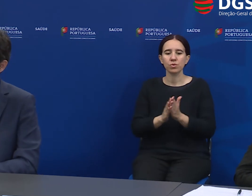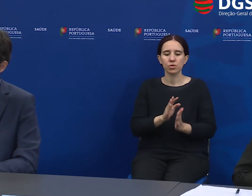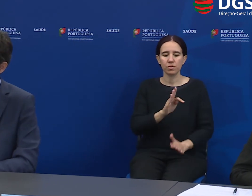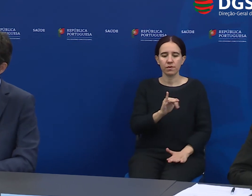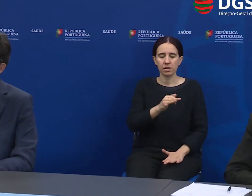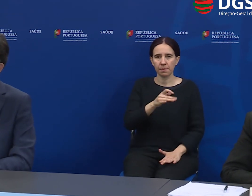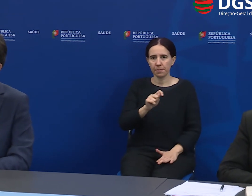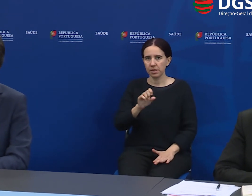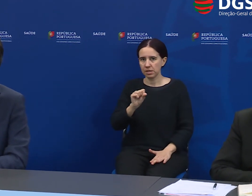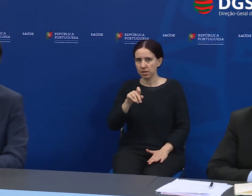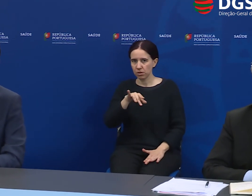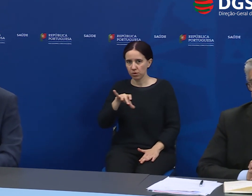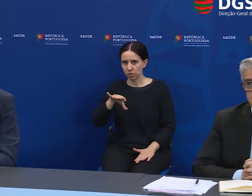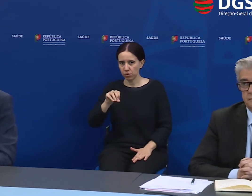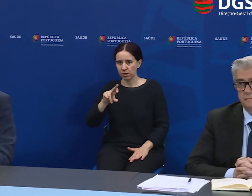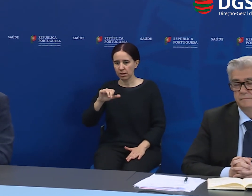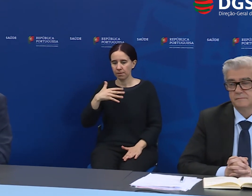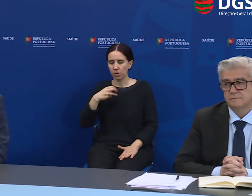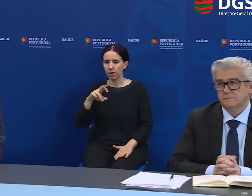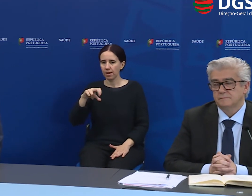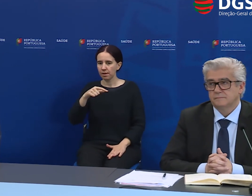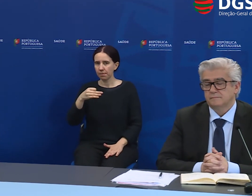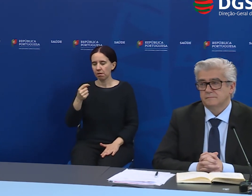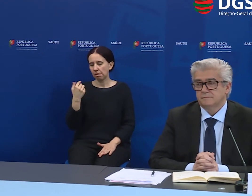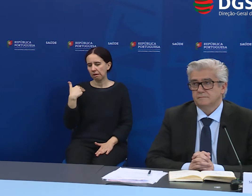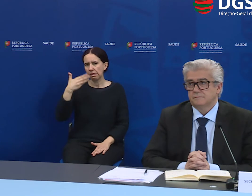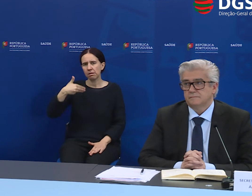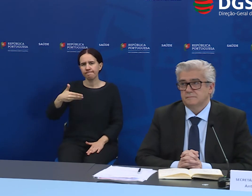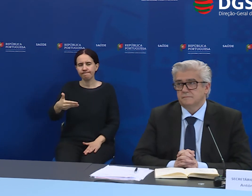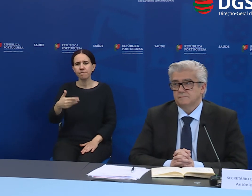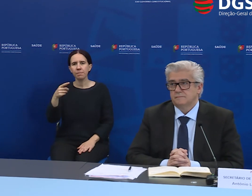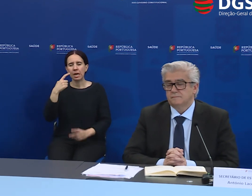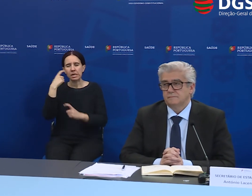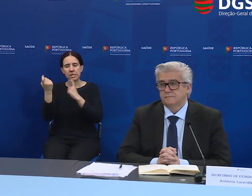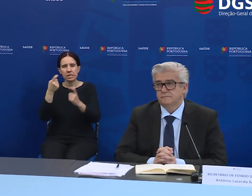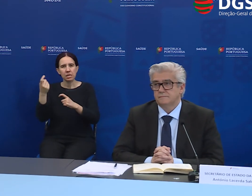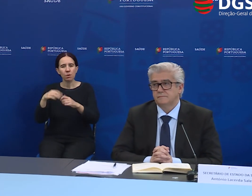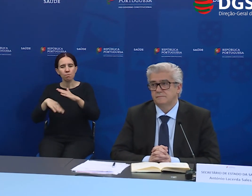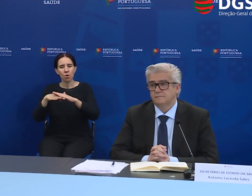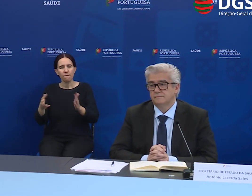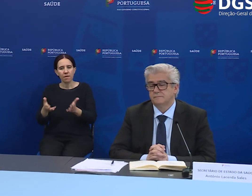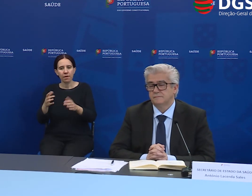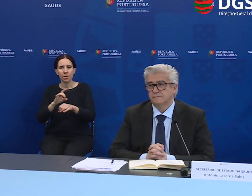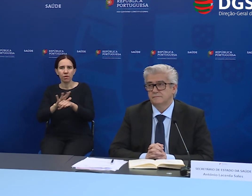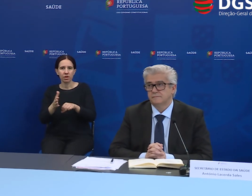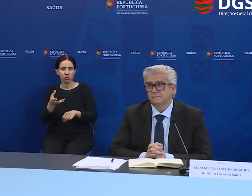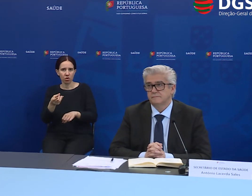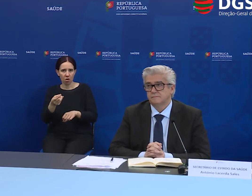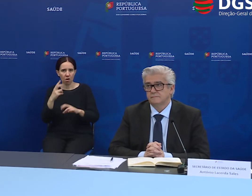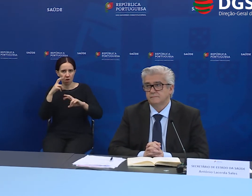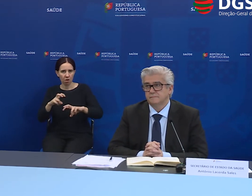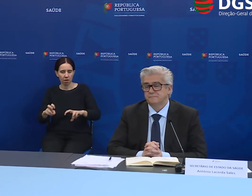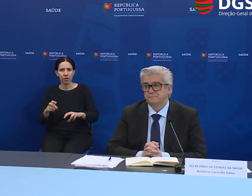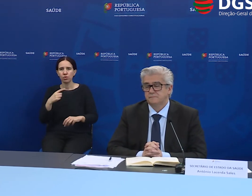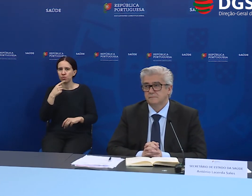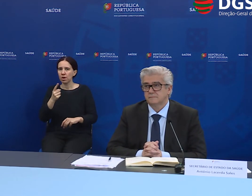ativar o rp temos assistido nos últimos dias a uma corrida desenfreada para encontrarmos uma cura para a couve 19 já que foi dito várias